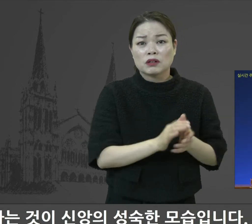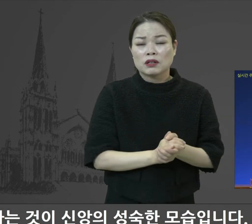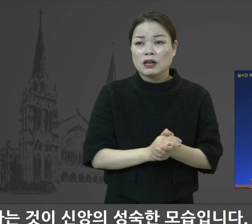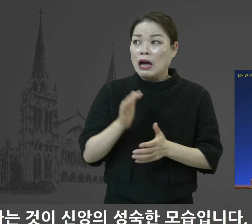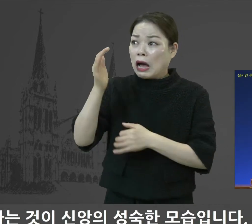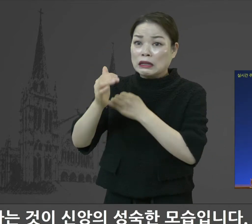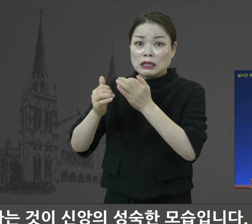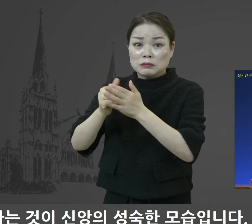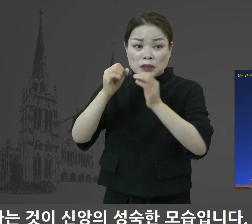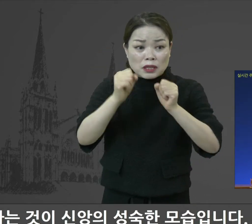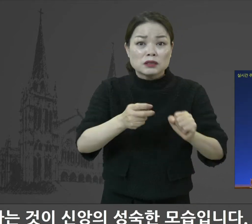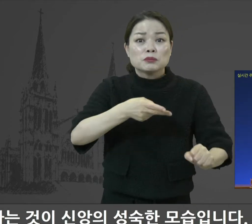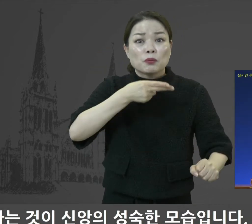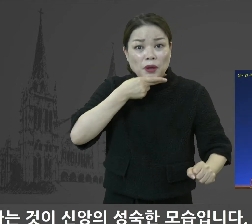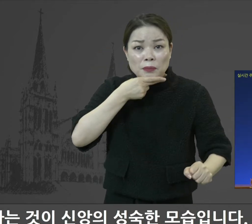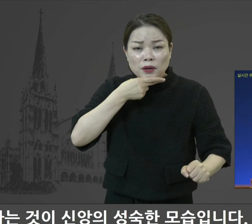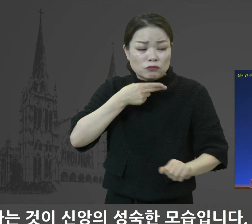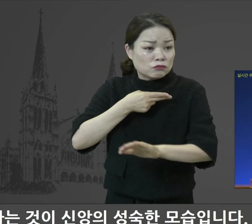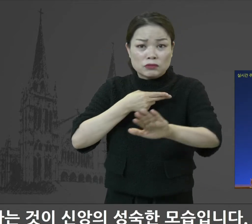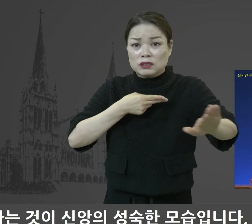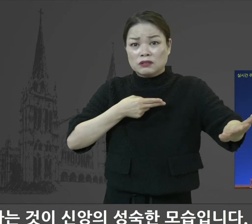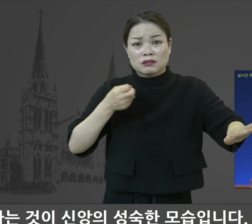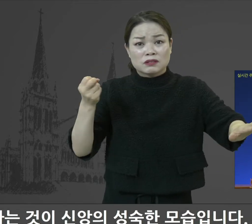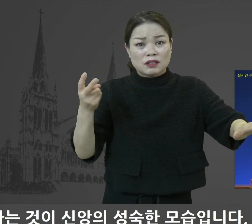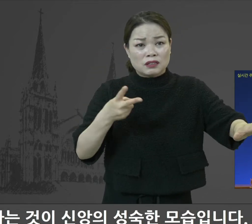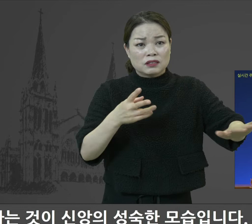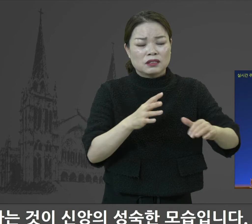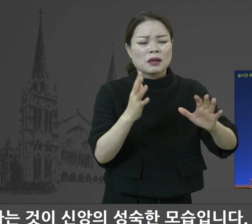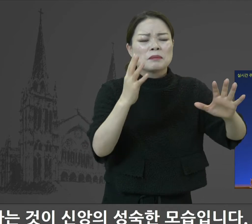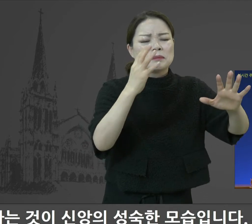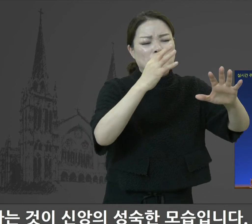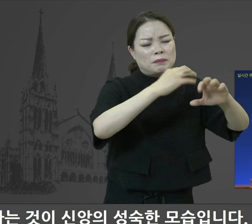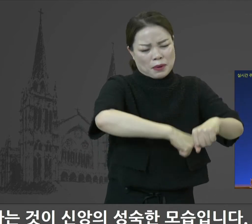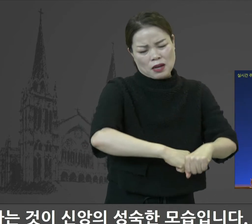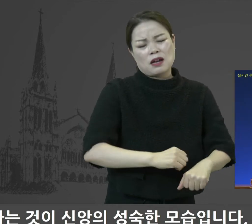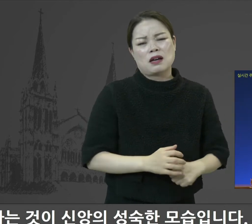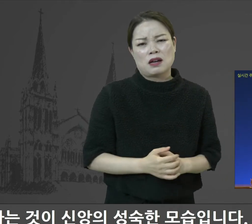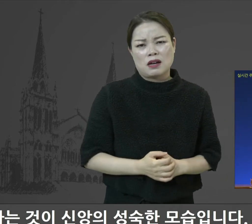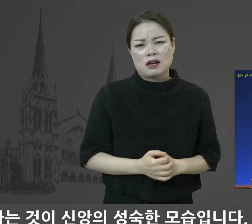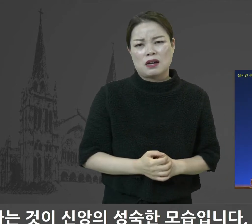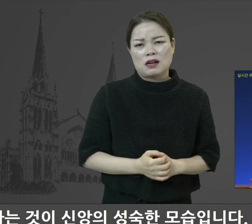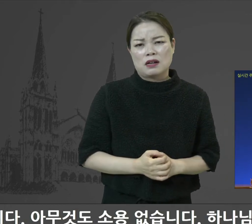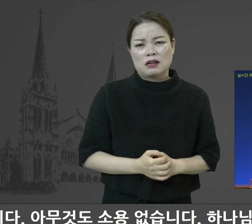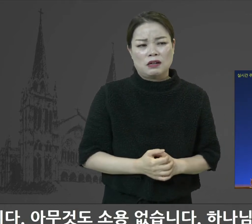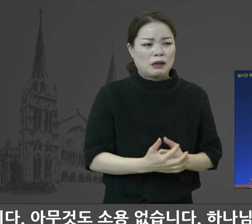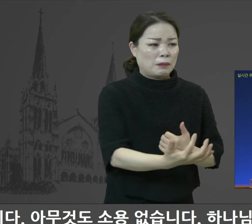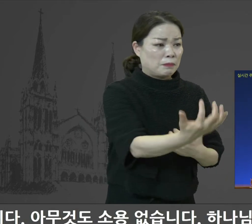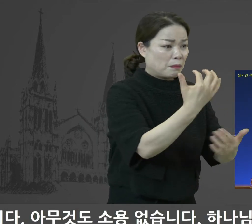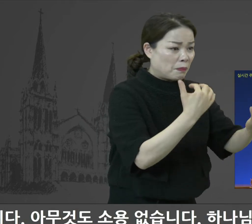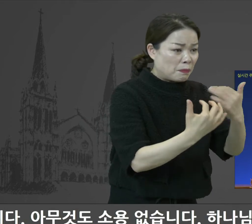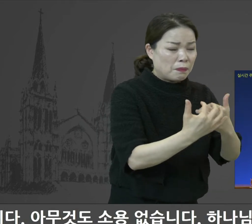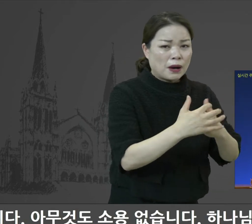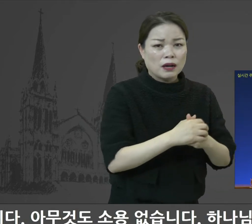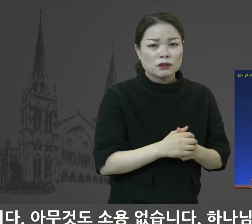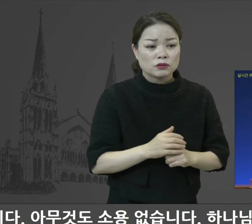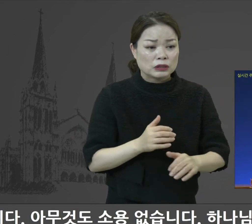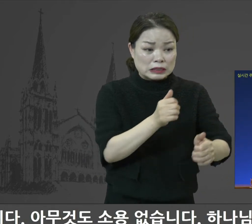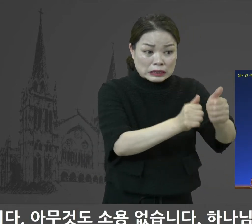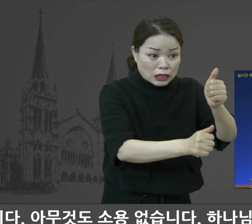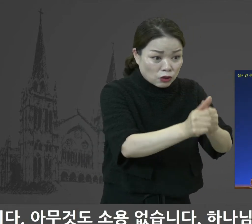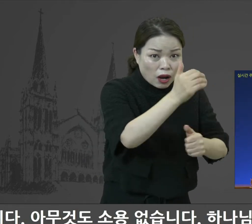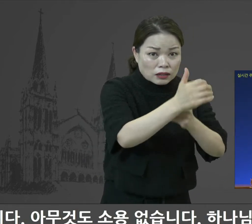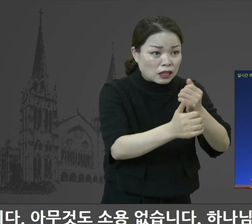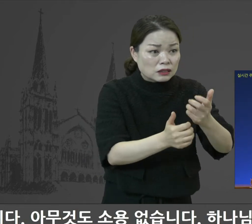곧 하나님이 안 계시면 우리는 다시 망하게 될 겁니다. 외적이 침입해도 안 되고요, 우리 자손들이